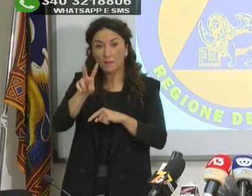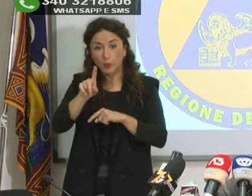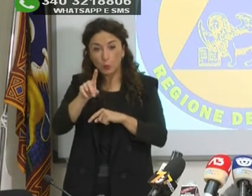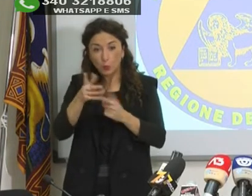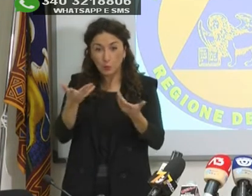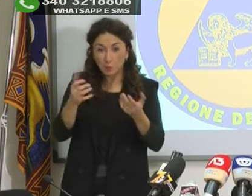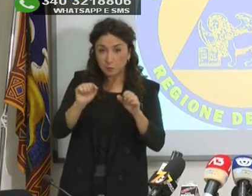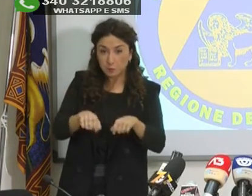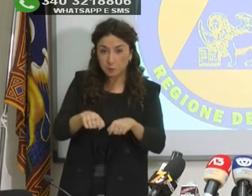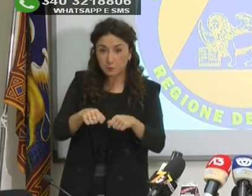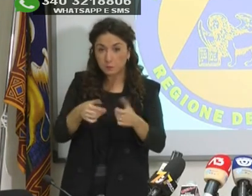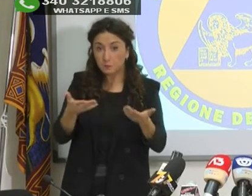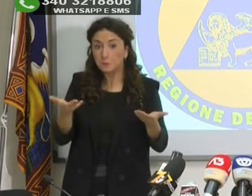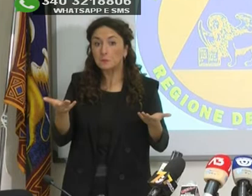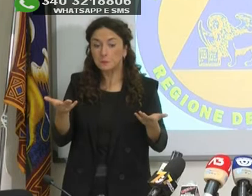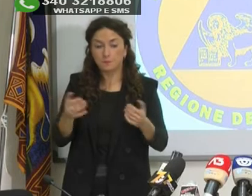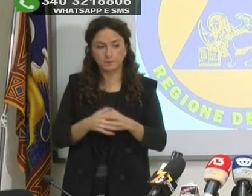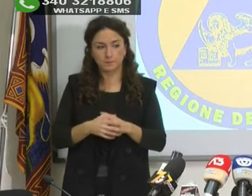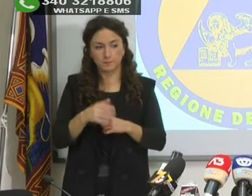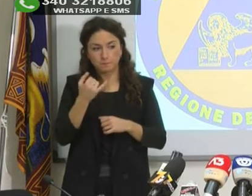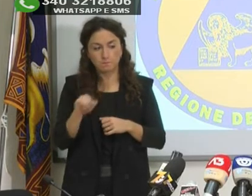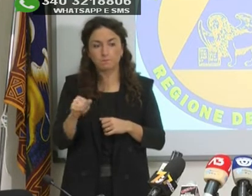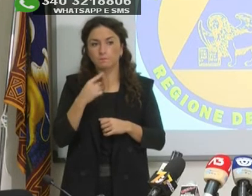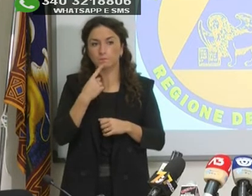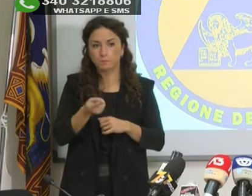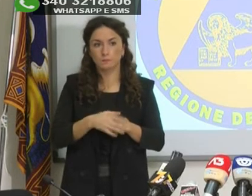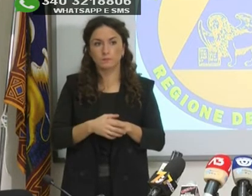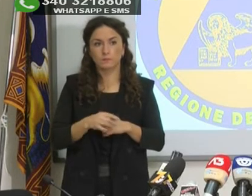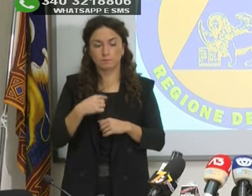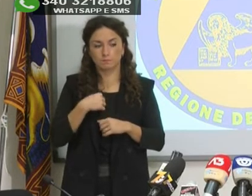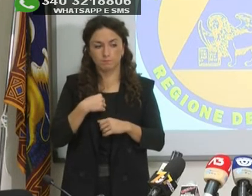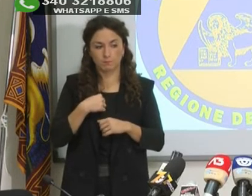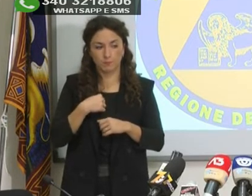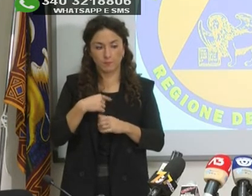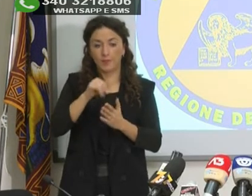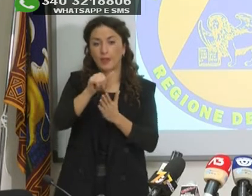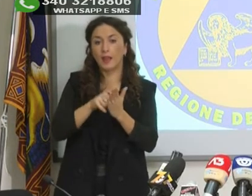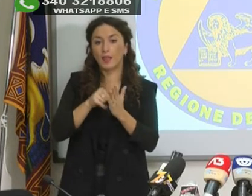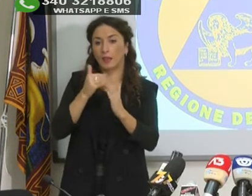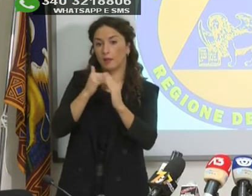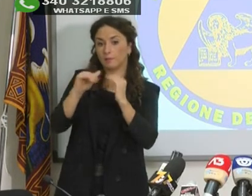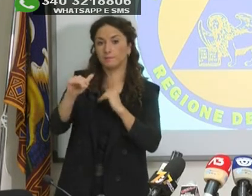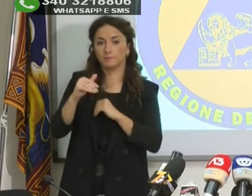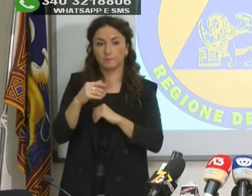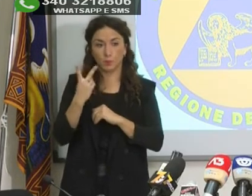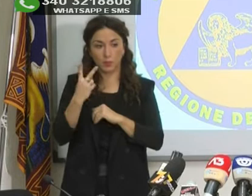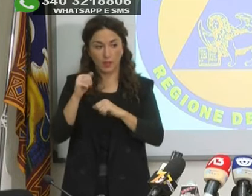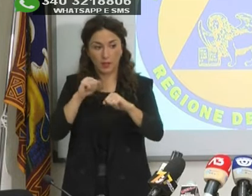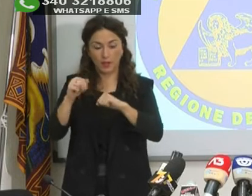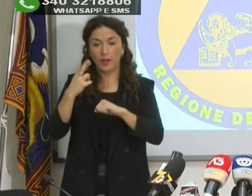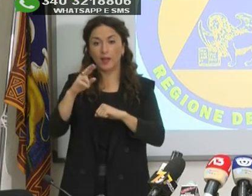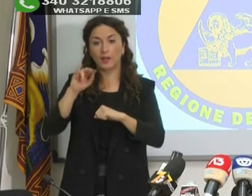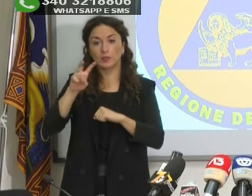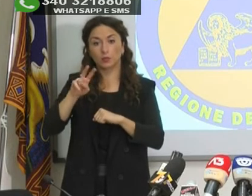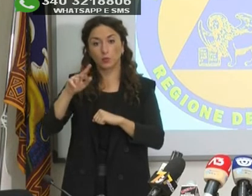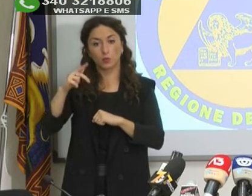parlavano inizio anno. Ultima cosa, ho incontrato e ho scritto una lettera ai due rettori, quindi a